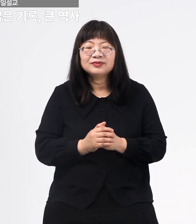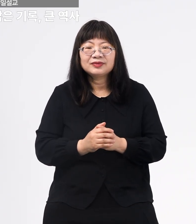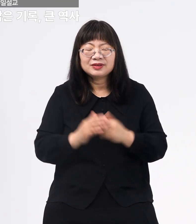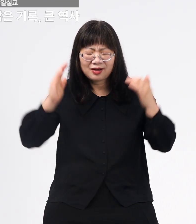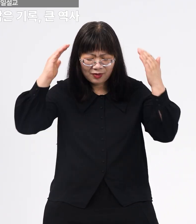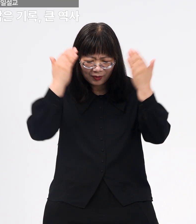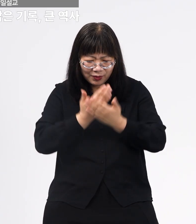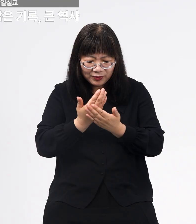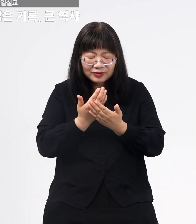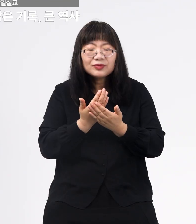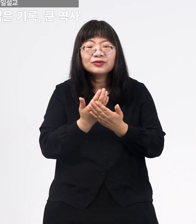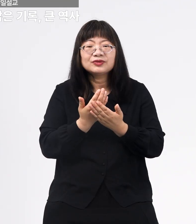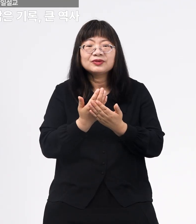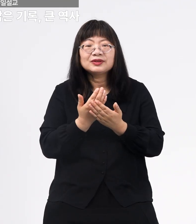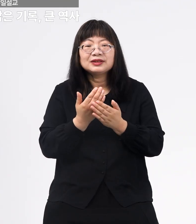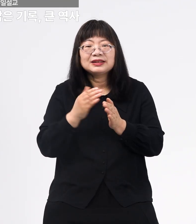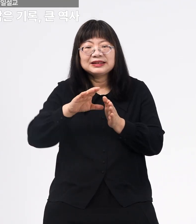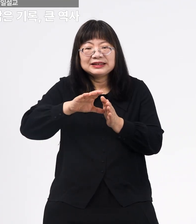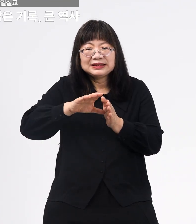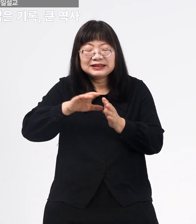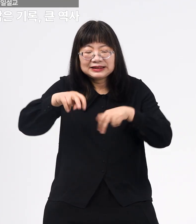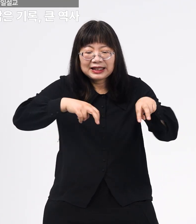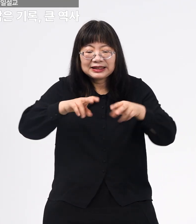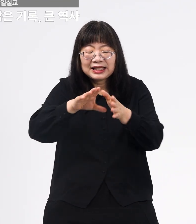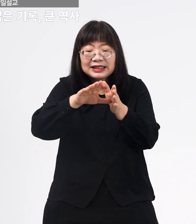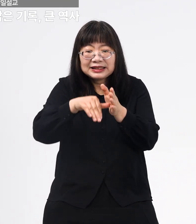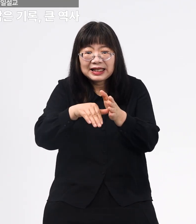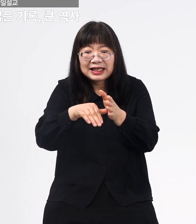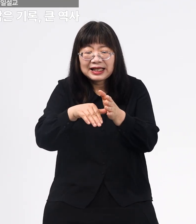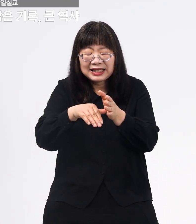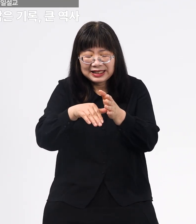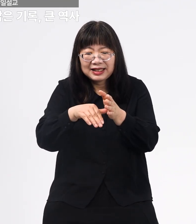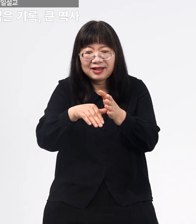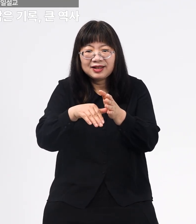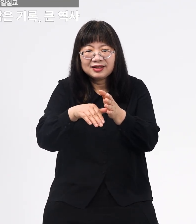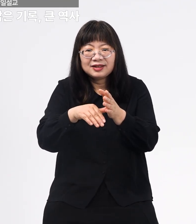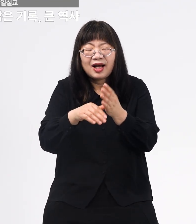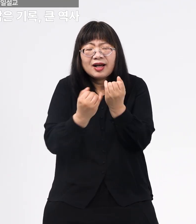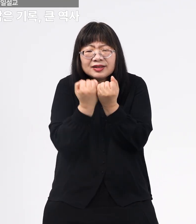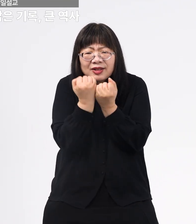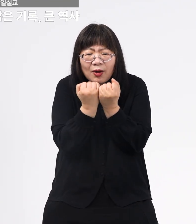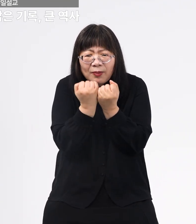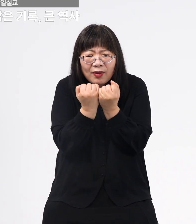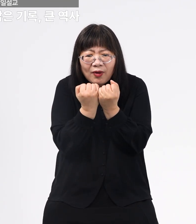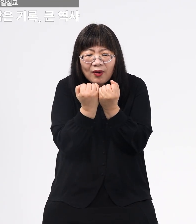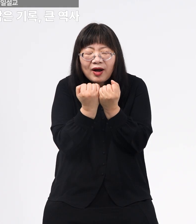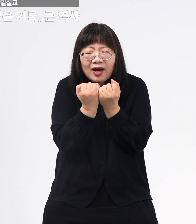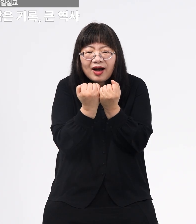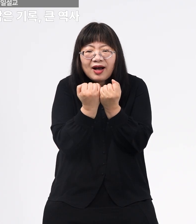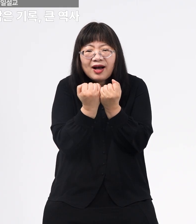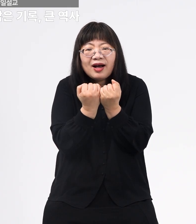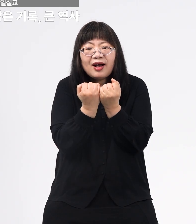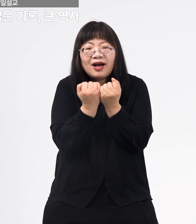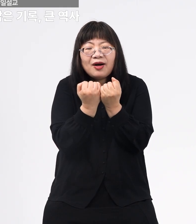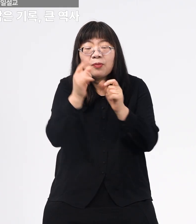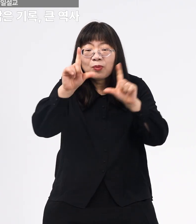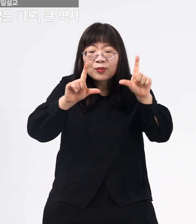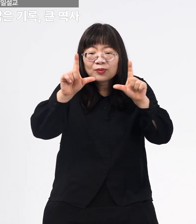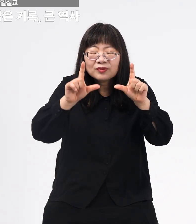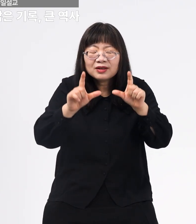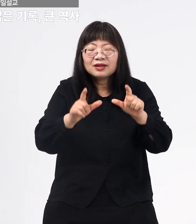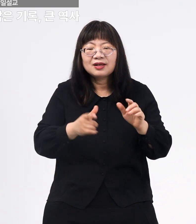사사시대를 딱 한 컷의 그림으로 설명해낸 이미지가 텅 빈 거리